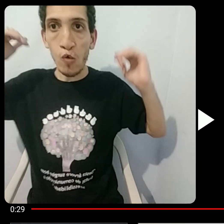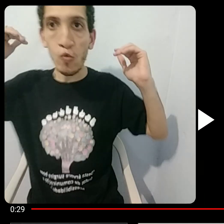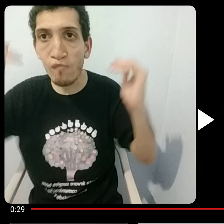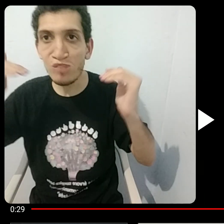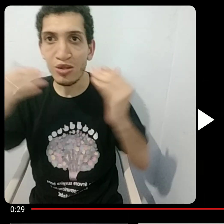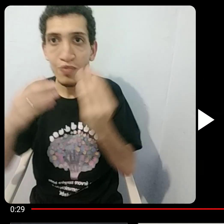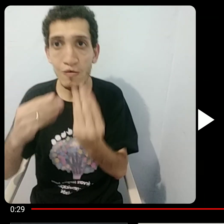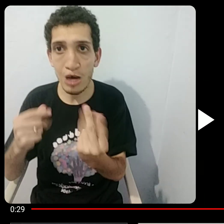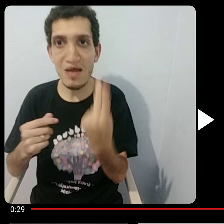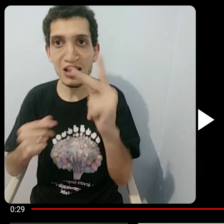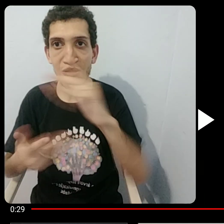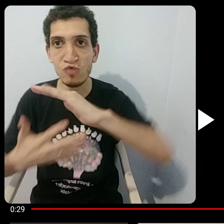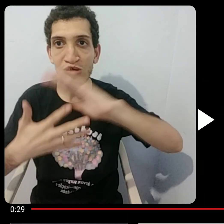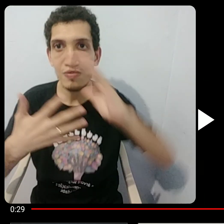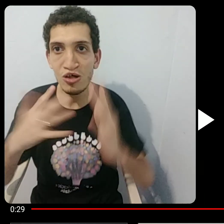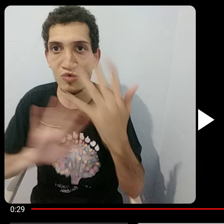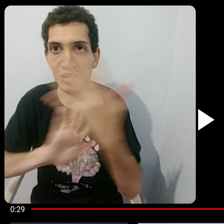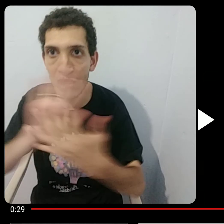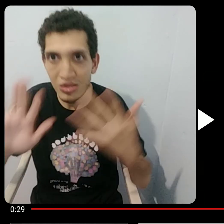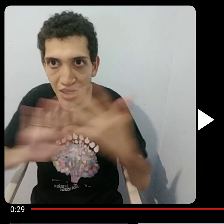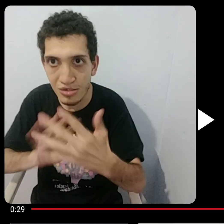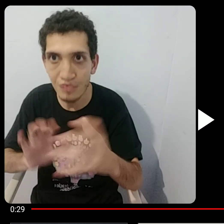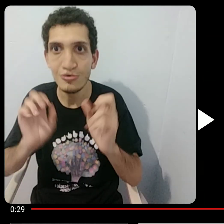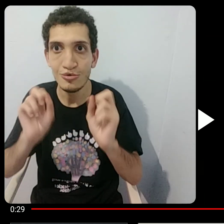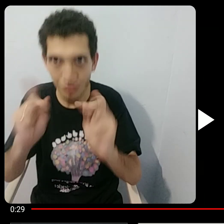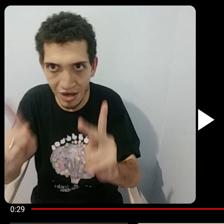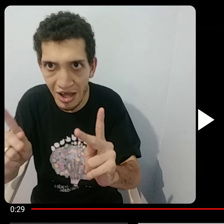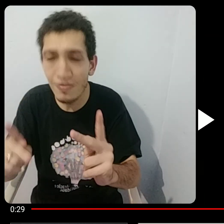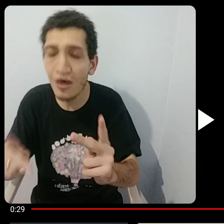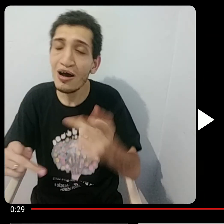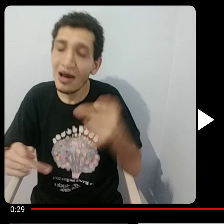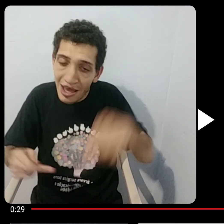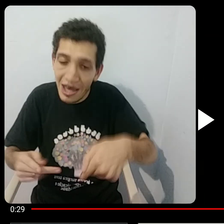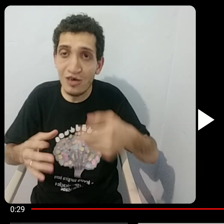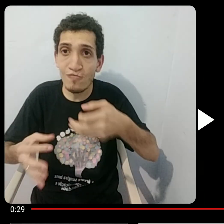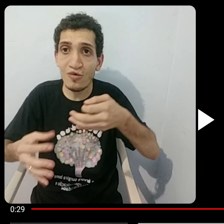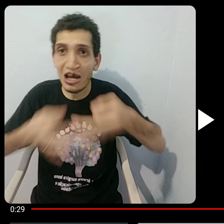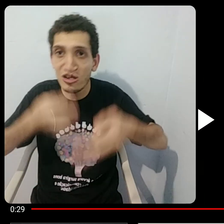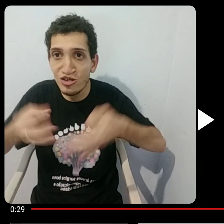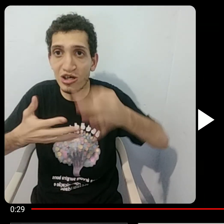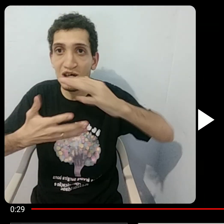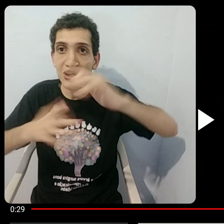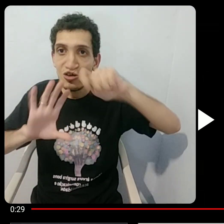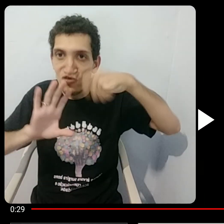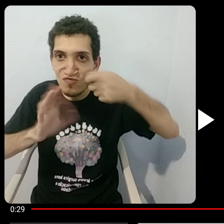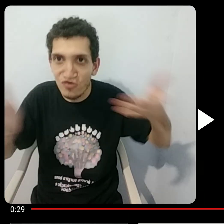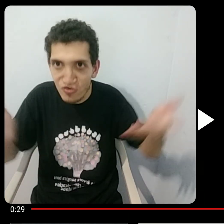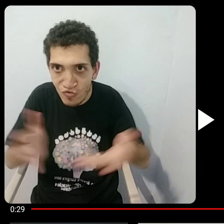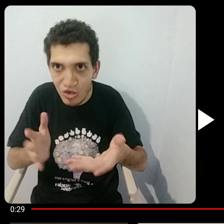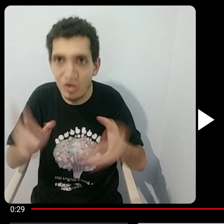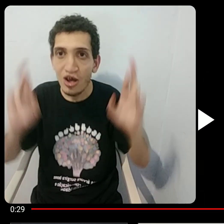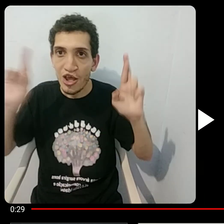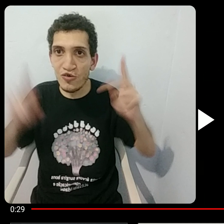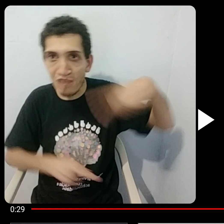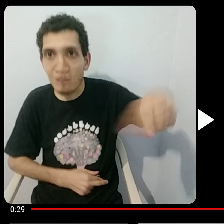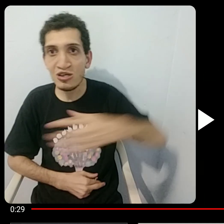up na qualidade na sua sinalização, ok? Então, esse foi a dica do vídeo de hoje. Eu espero que você